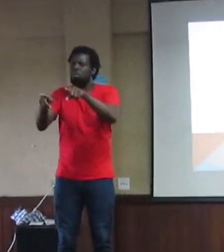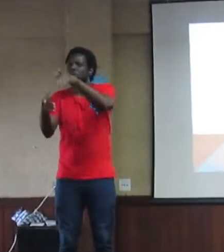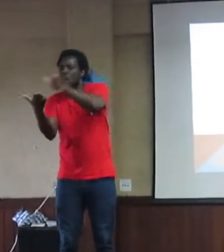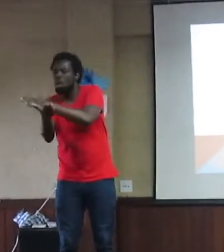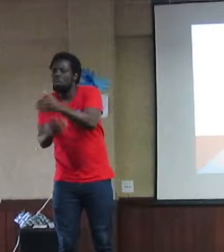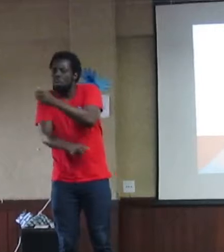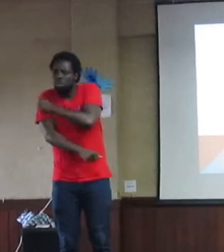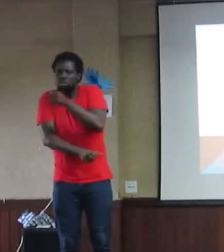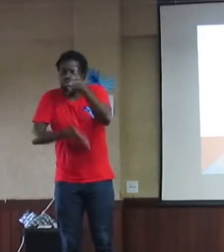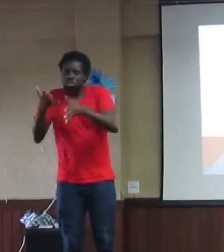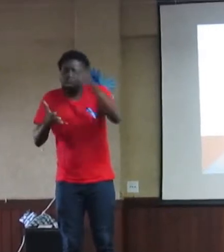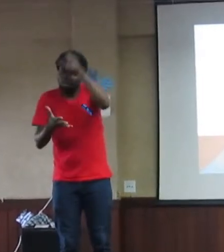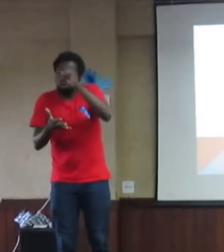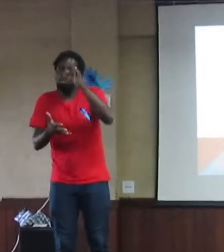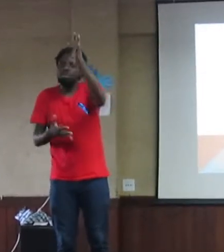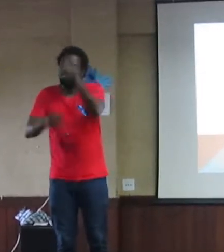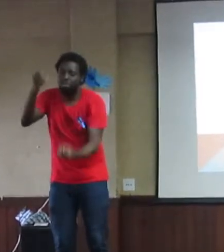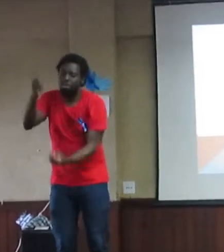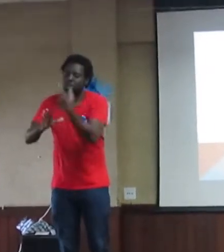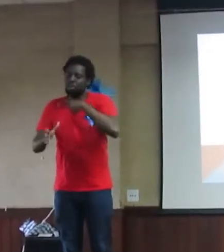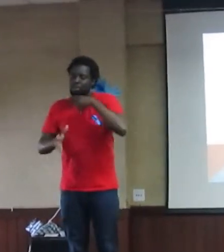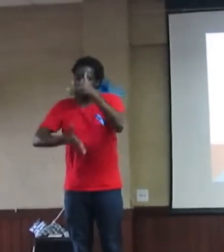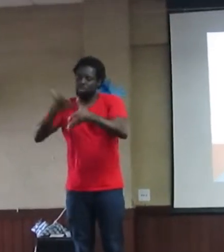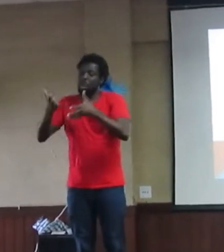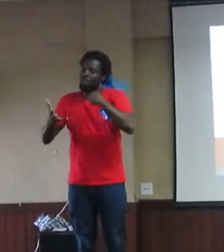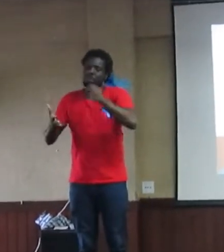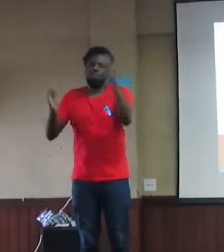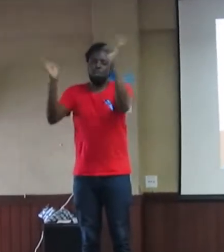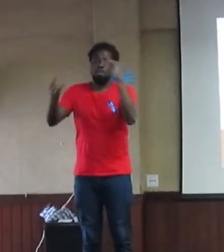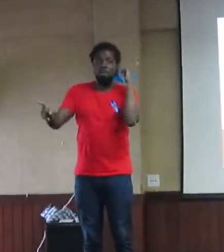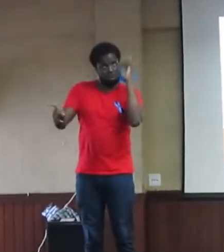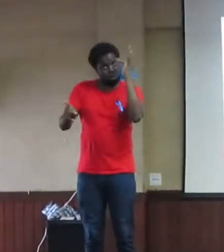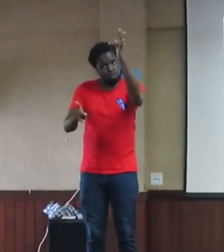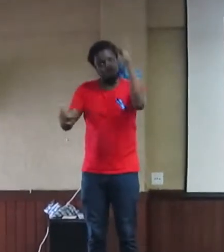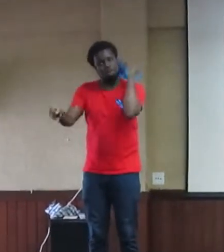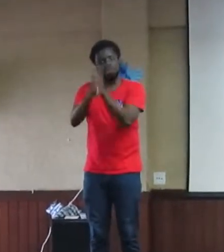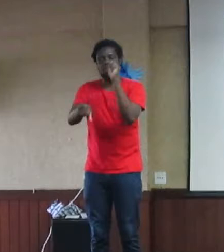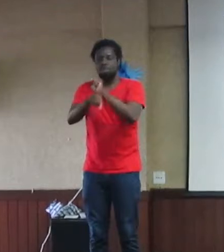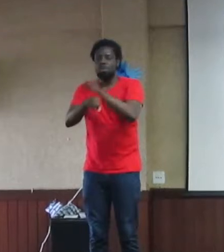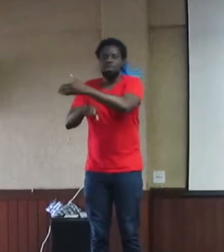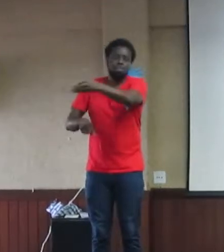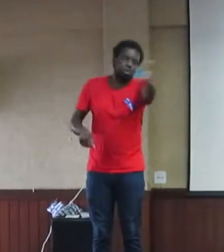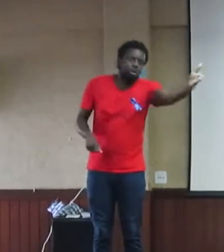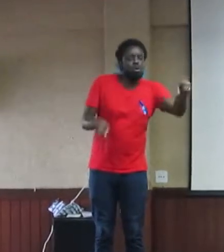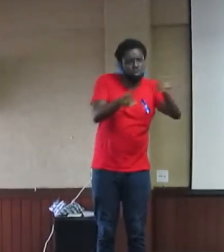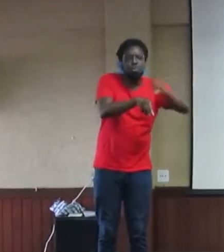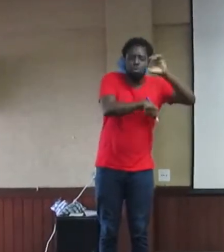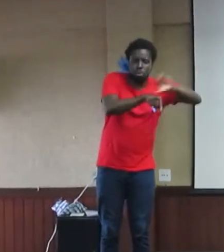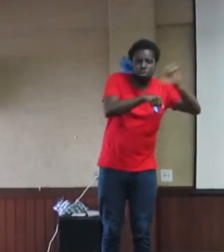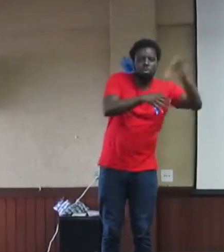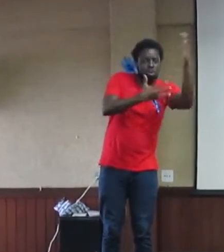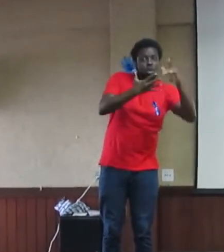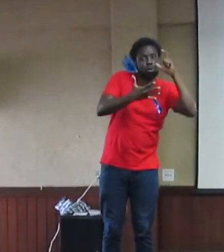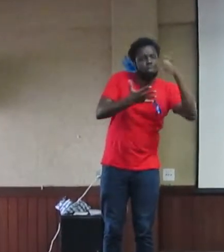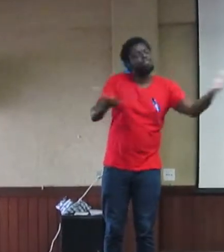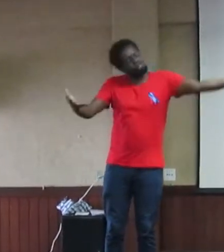pelo interesse de vocês estarem aqui, também aos alunos por aprenderem, e que espero que futuramente vocês continuem ainda